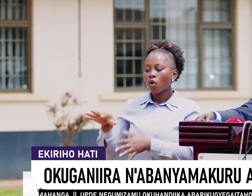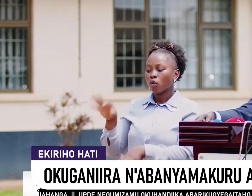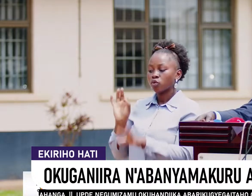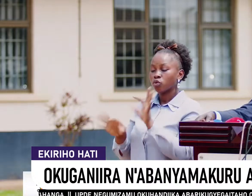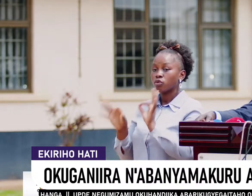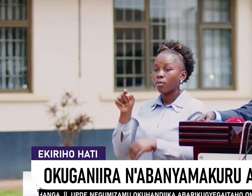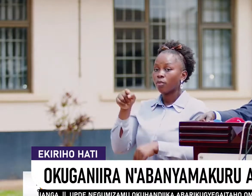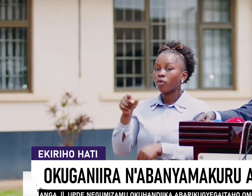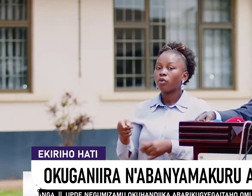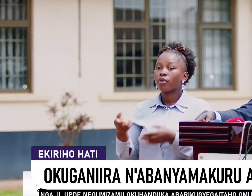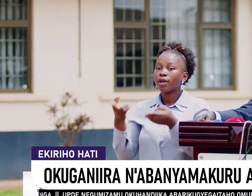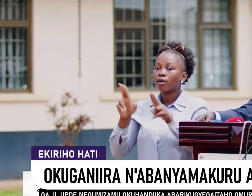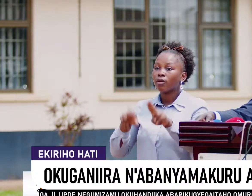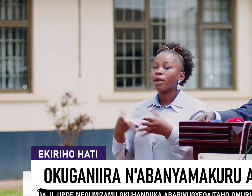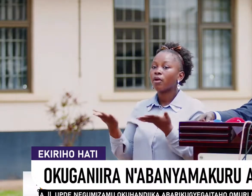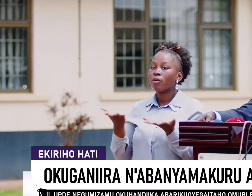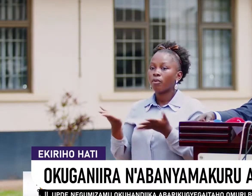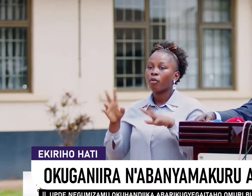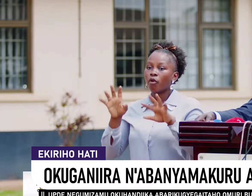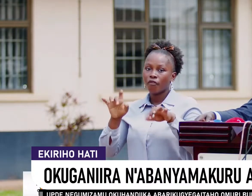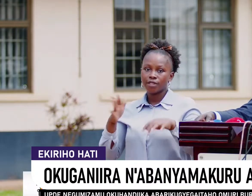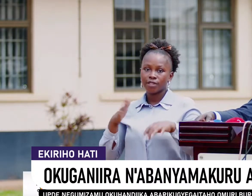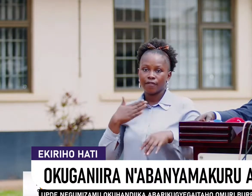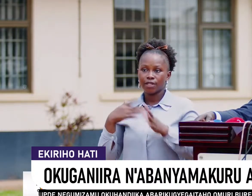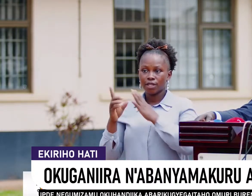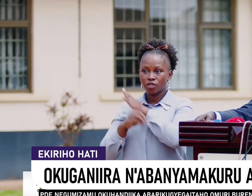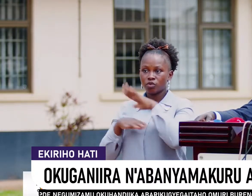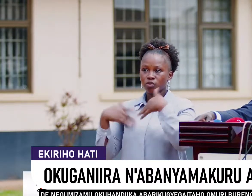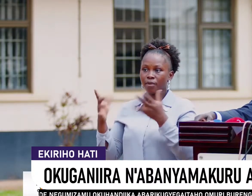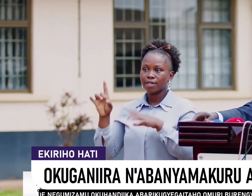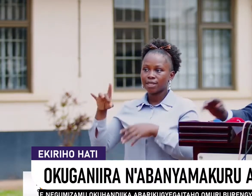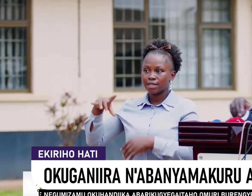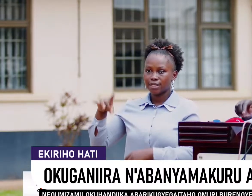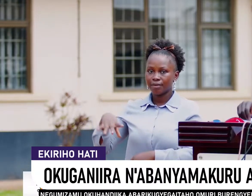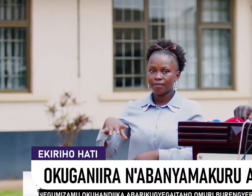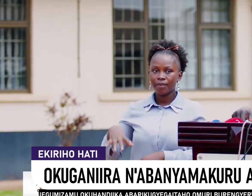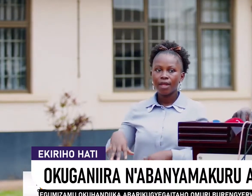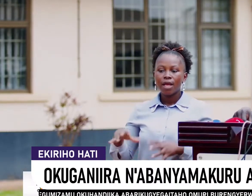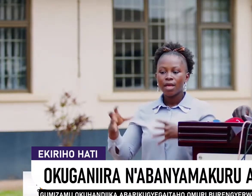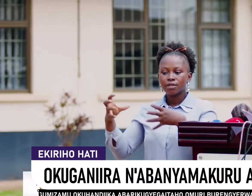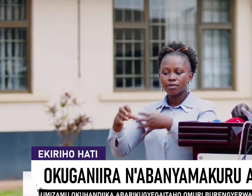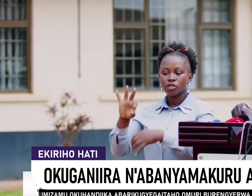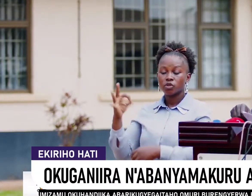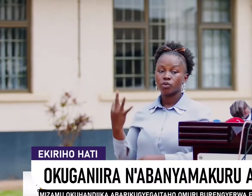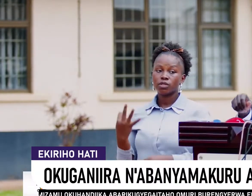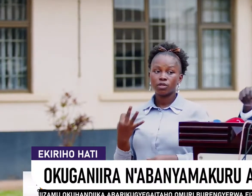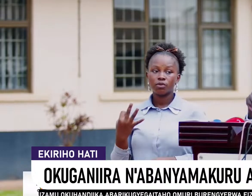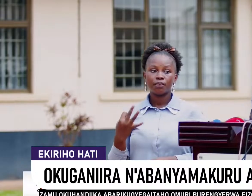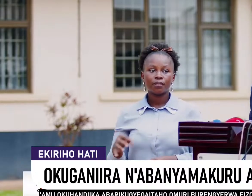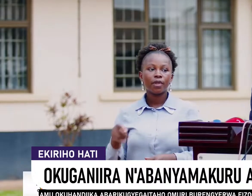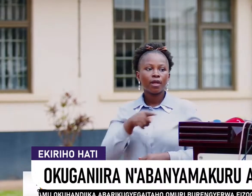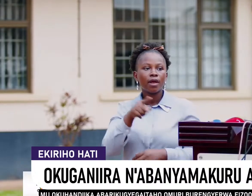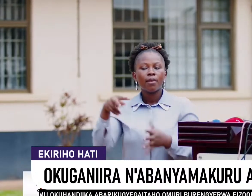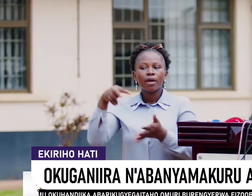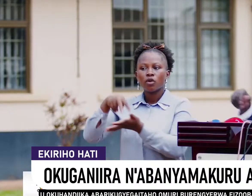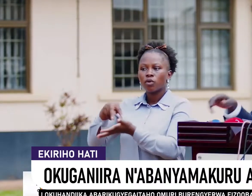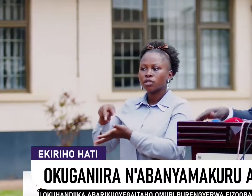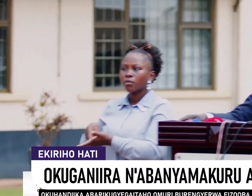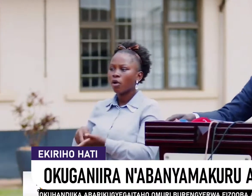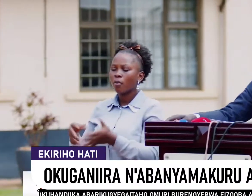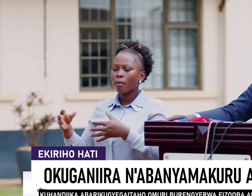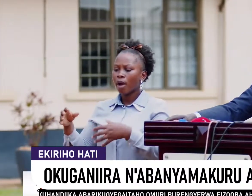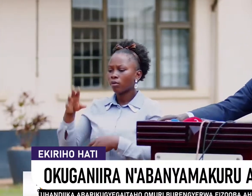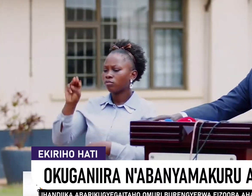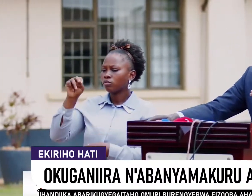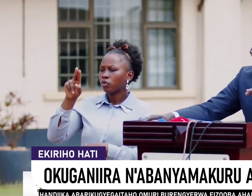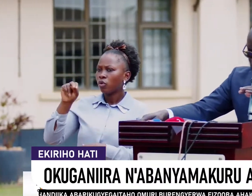Okusunsulwamu kuno kugenda kubeerawo mu office zaffe za district oba za city. Ekibinja kyokusatu babagenda kwesimbawo mu